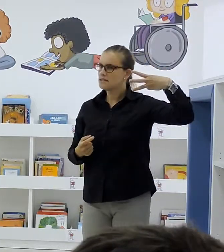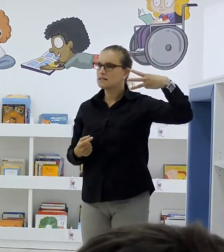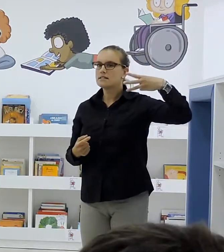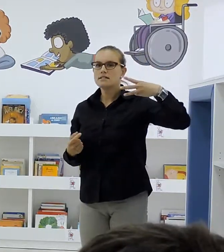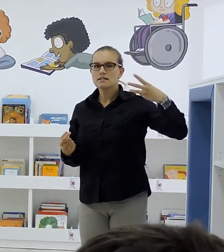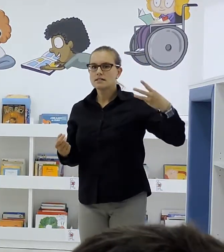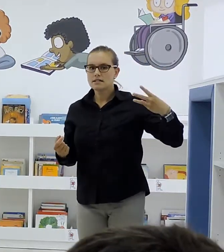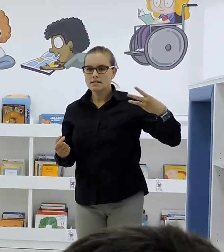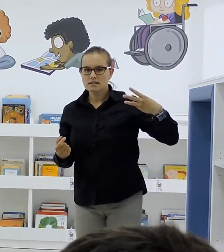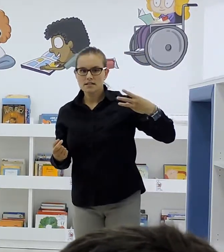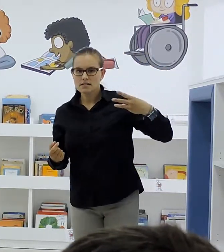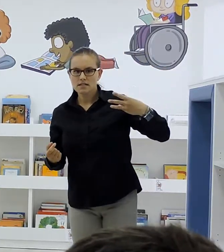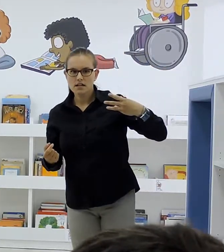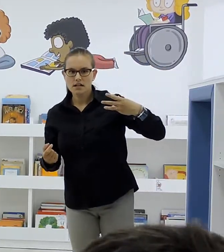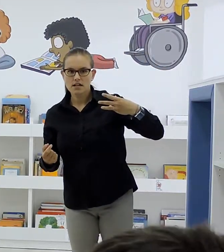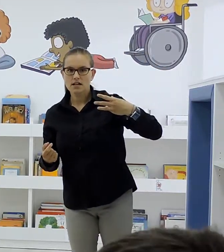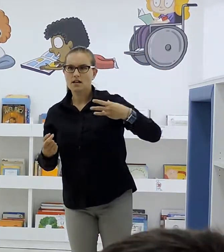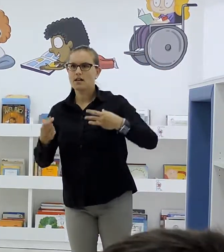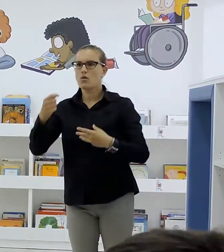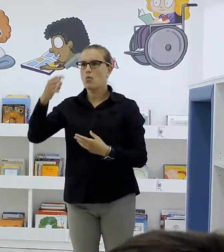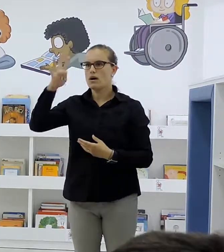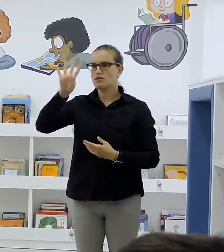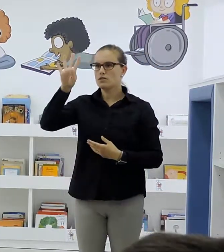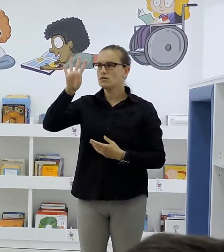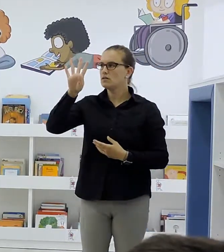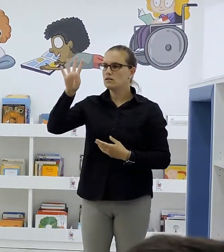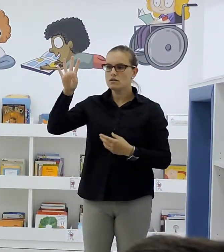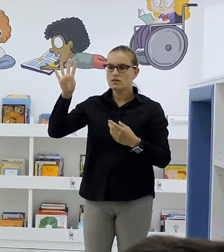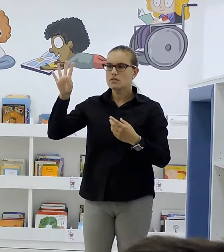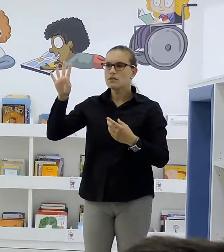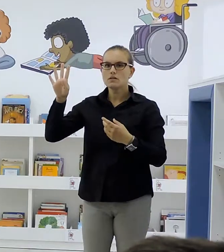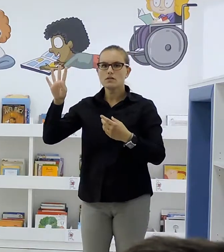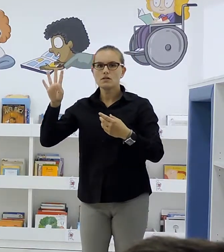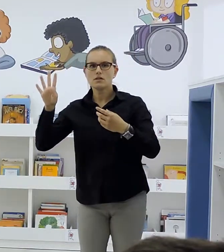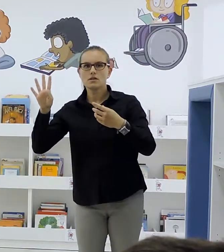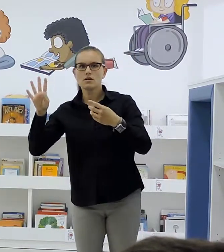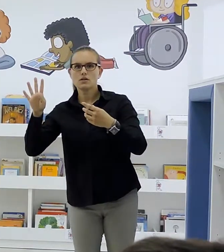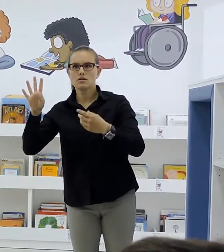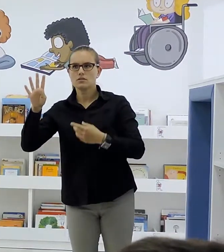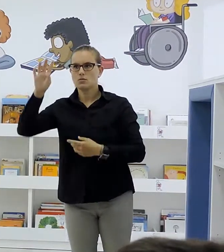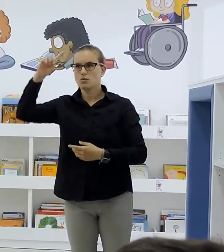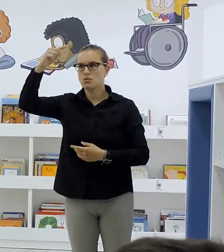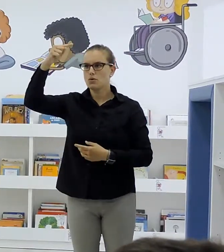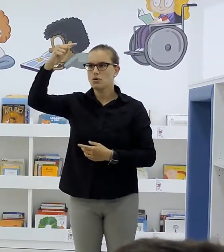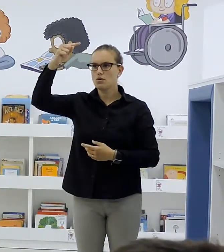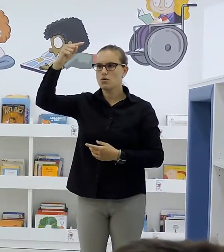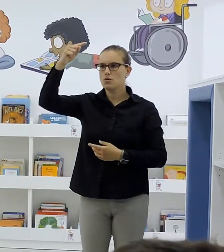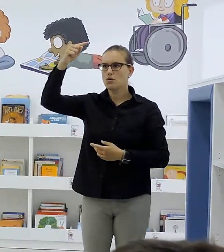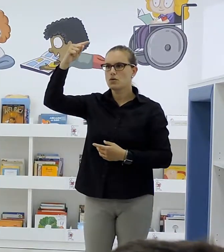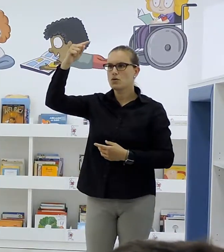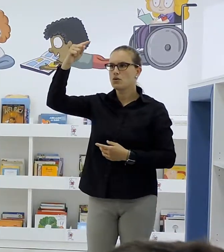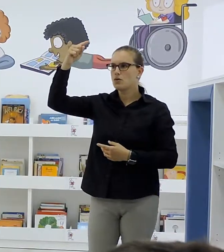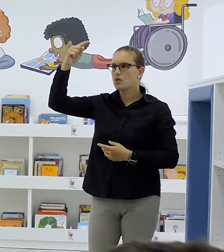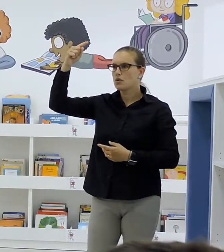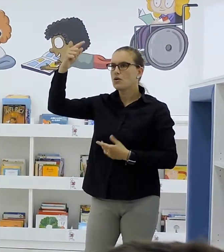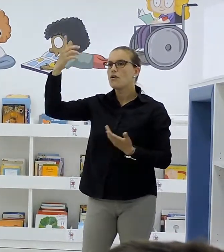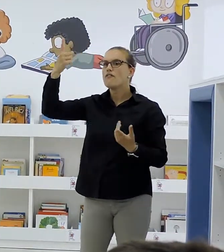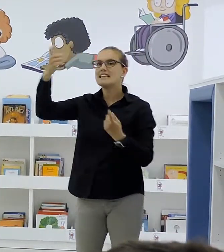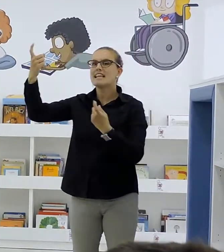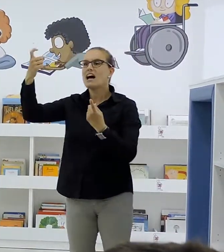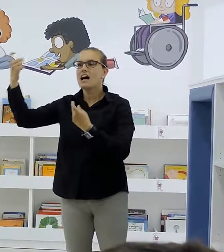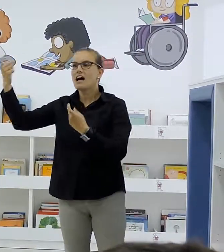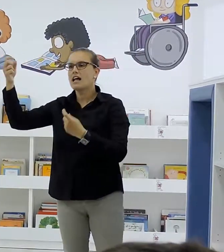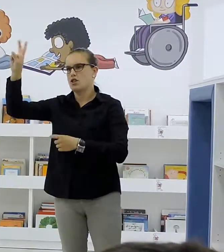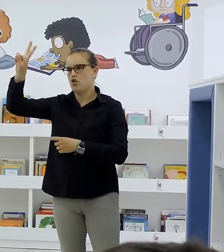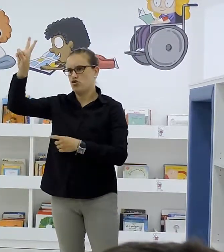3. Tú me dices otro. El 4. Tú me dices otro. 1. El 1, los niños. ¿Qué número nos queda?